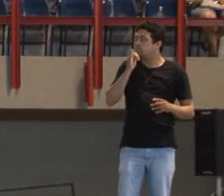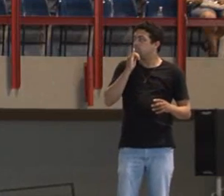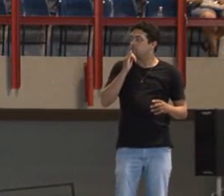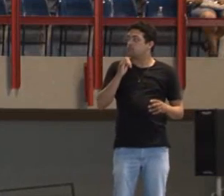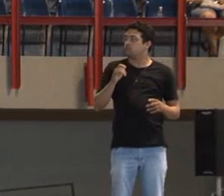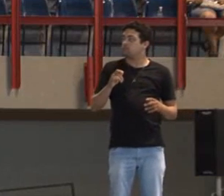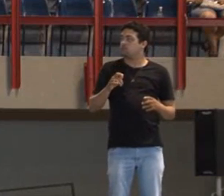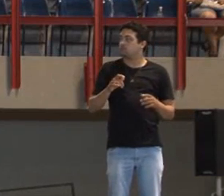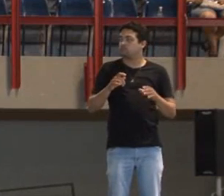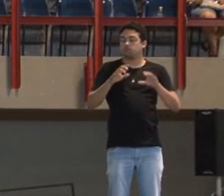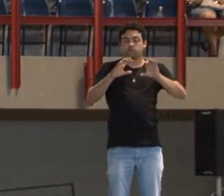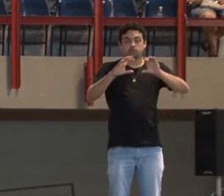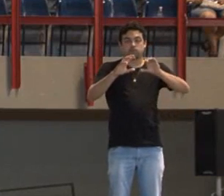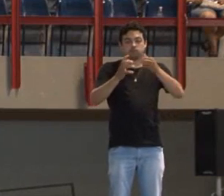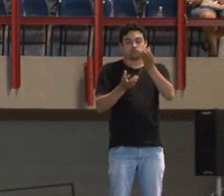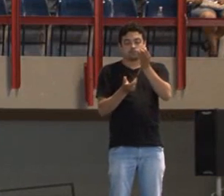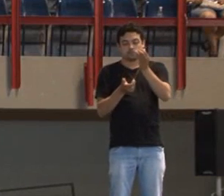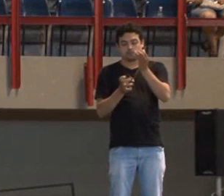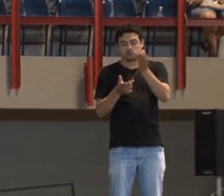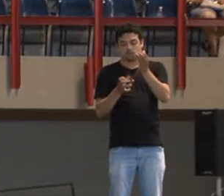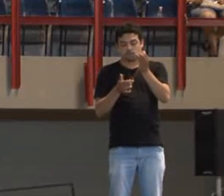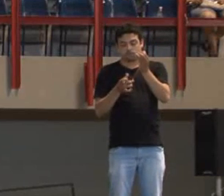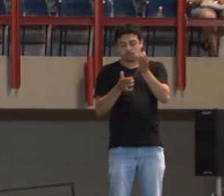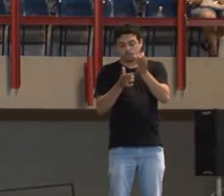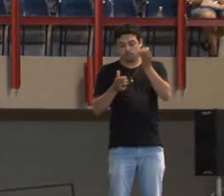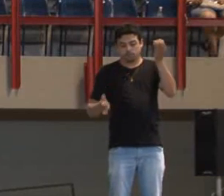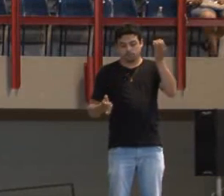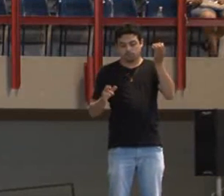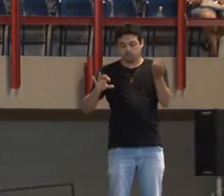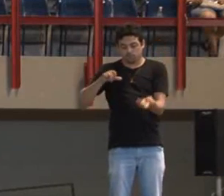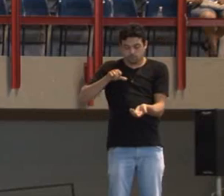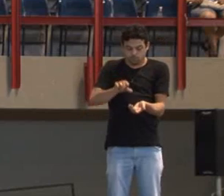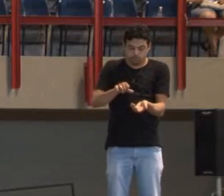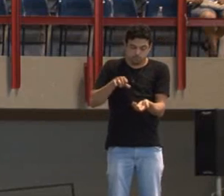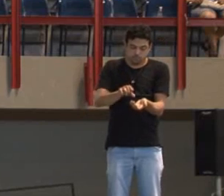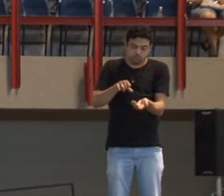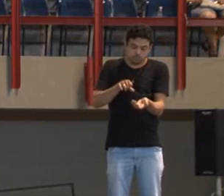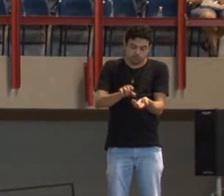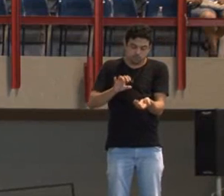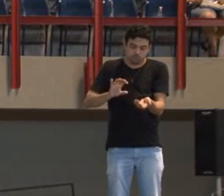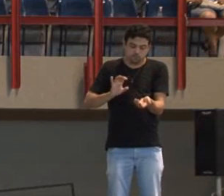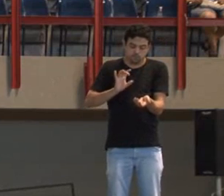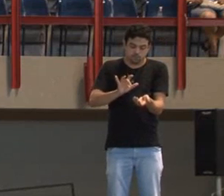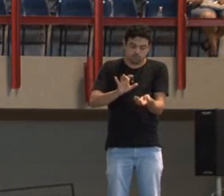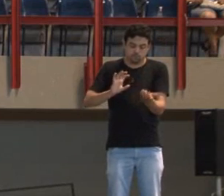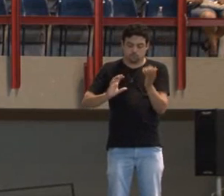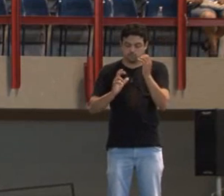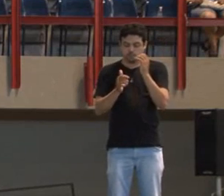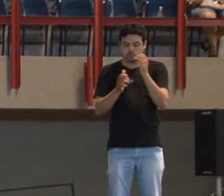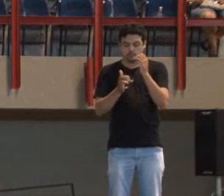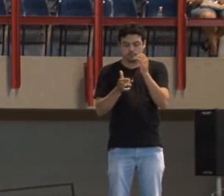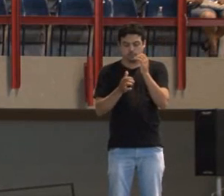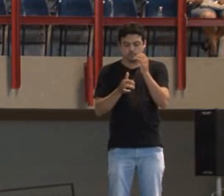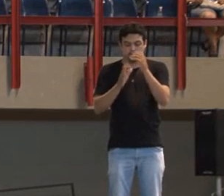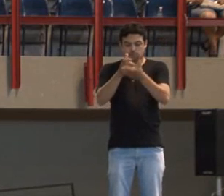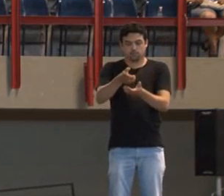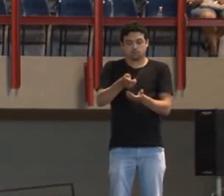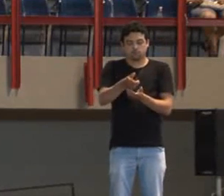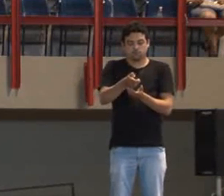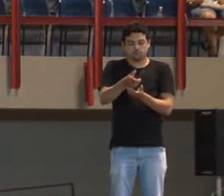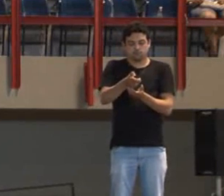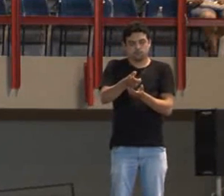lanterna, tira o fundo da lanterna, bota as pilhas dentro. Fecha a lanterna. Usa a